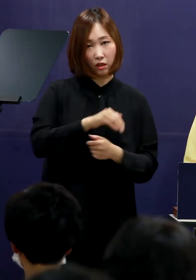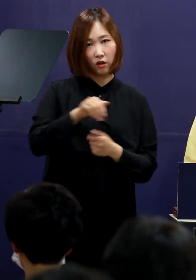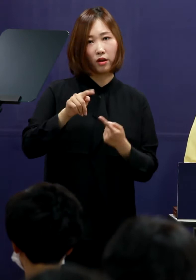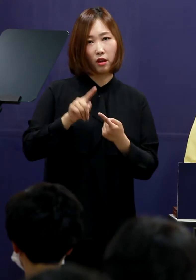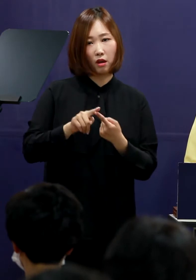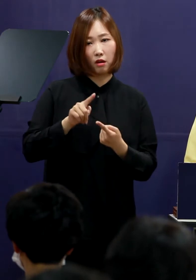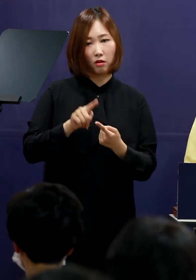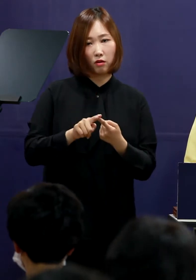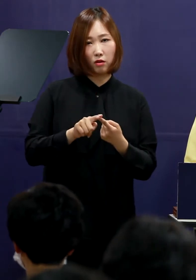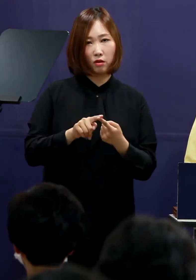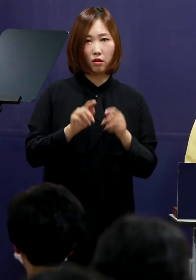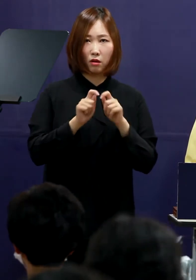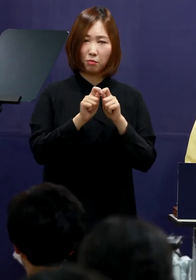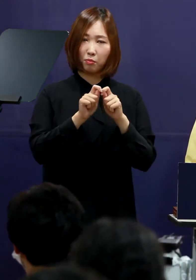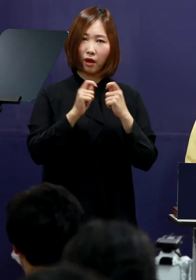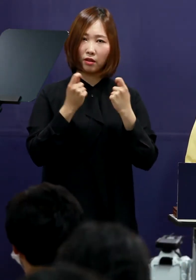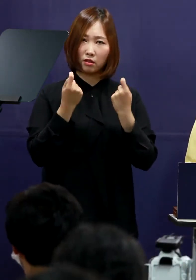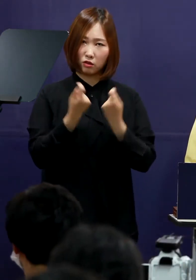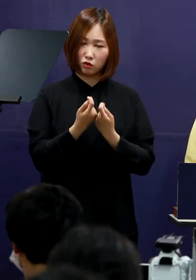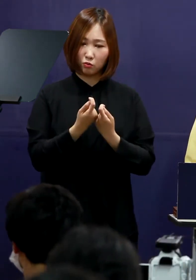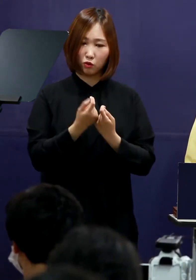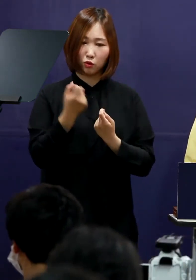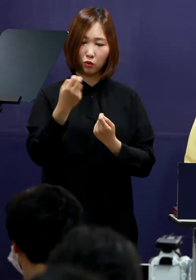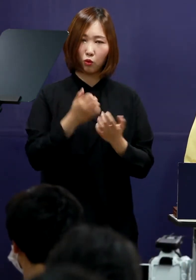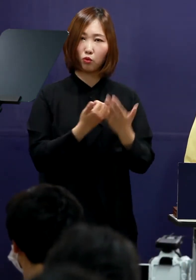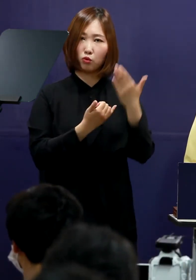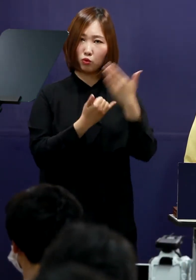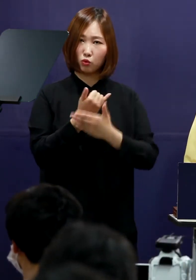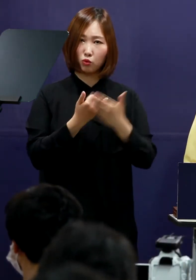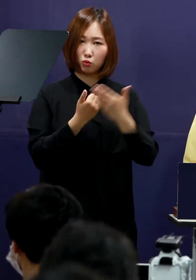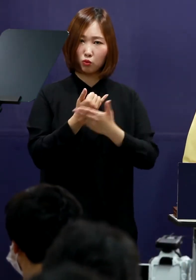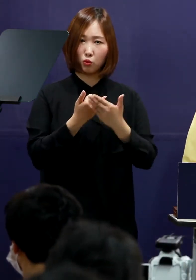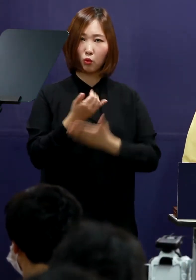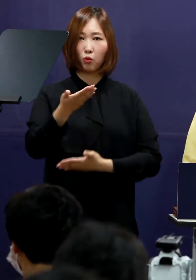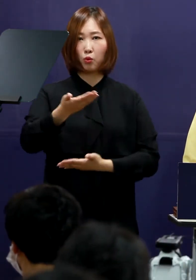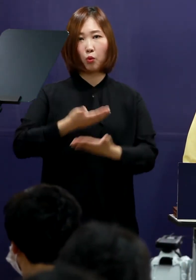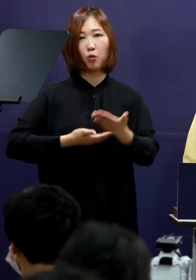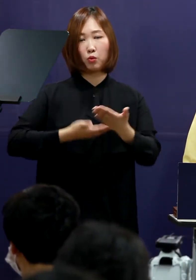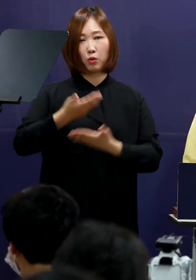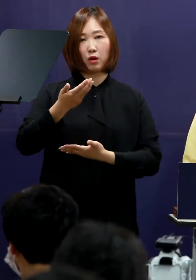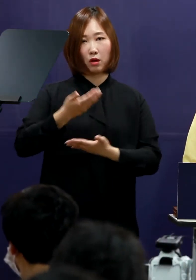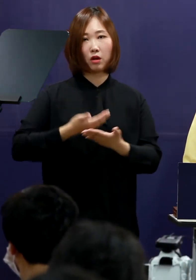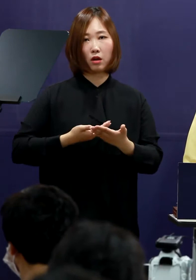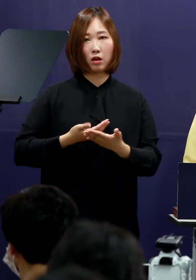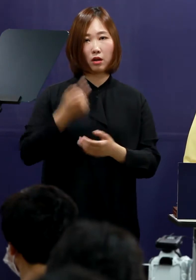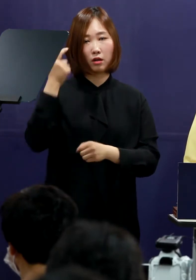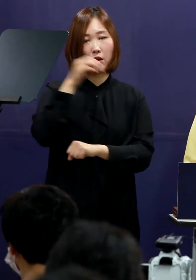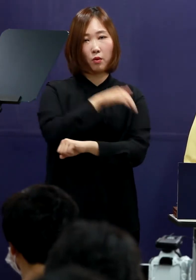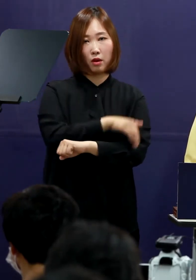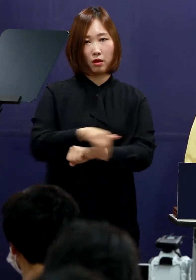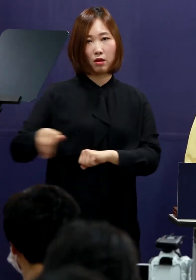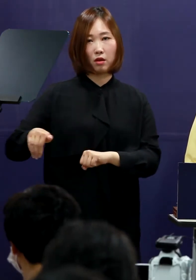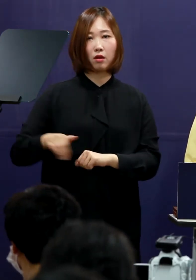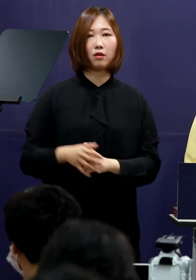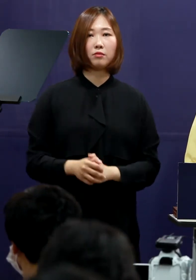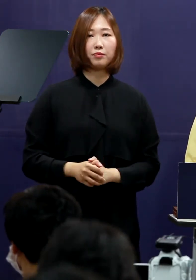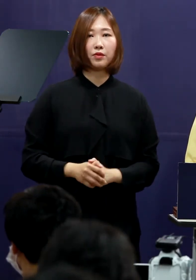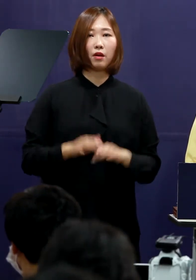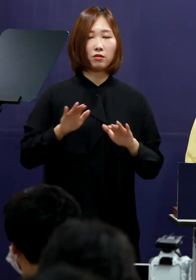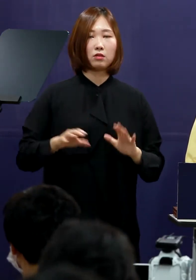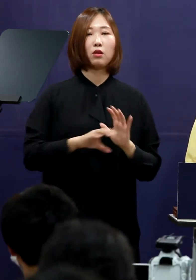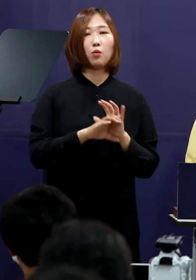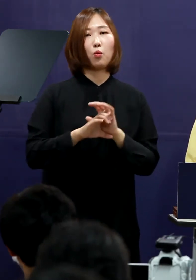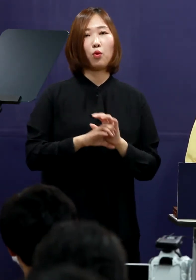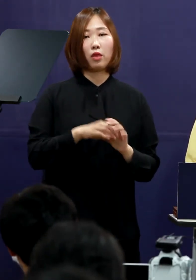유튜브나 페이스북을 통해서 온라인으로 중계하고 또 공유하는 방안도 강구해 나가도록 하겠습니다. 현재